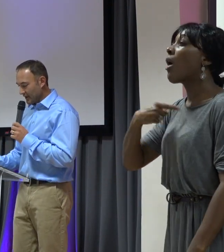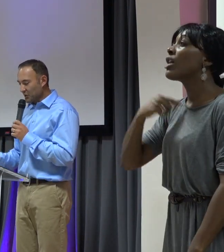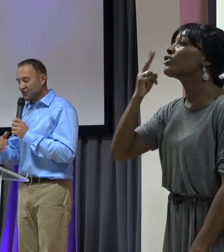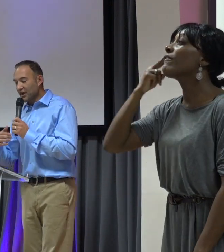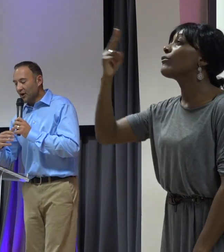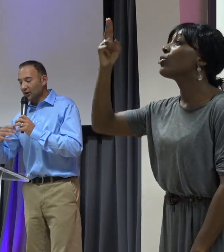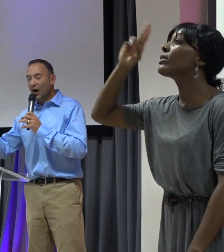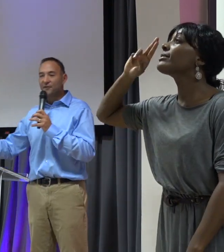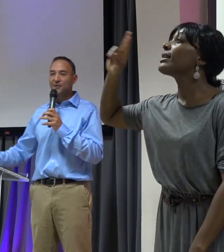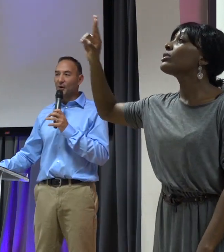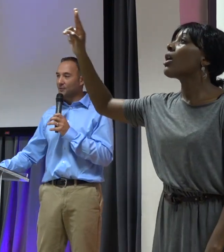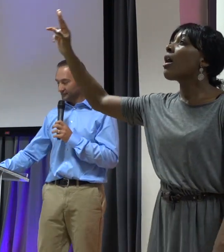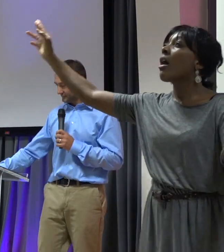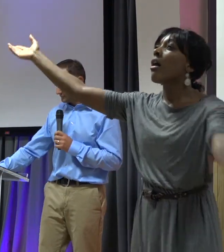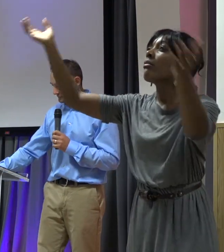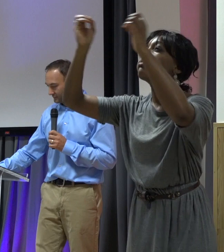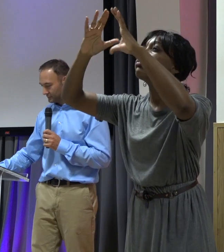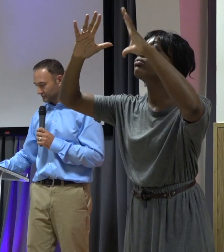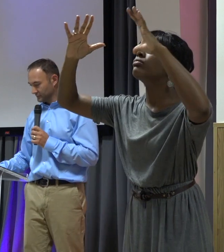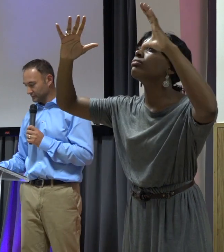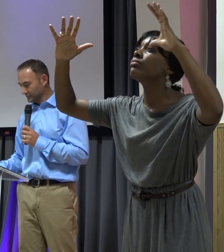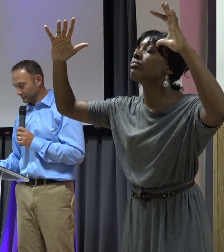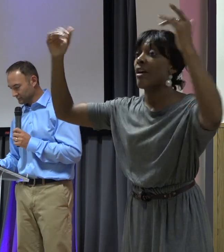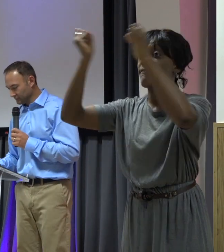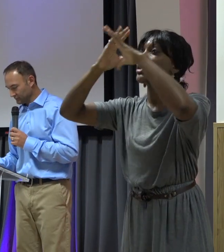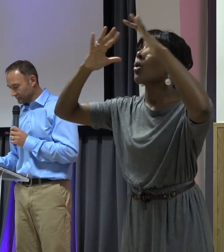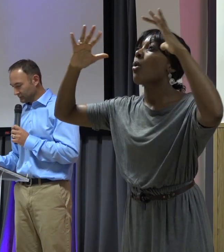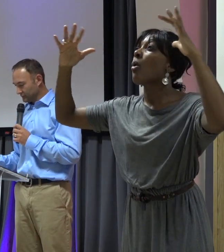Seigneur. He was sitting on a lofty throne, Il était assis